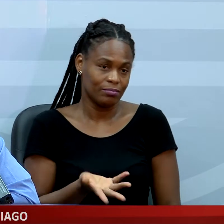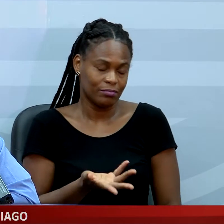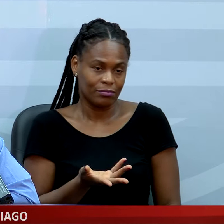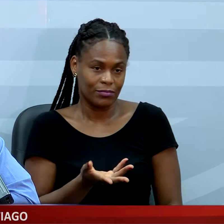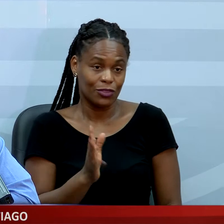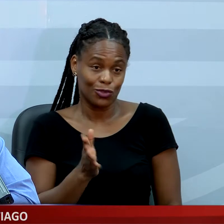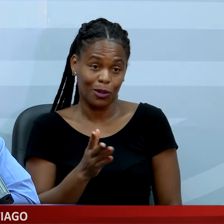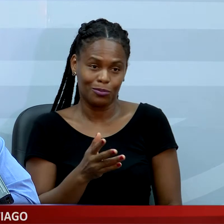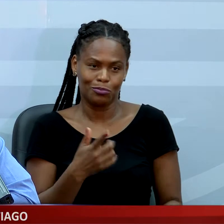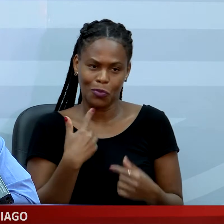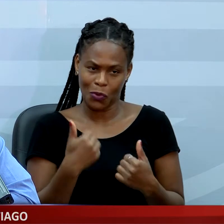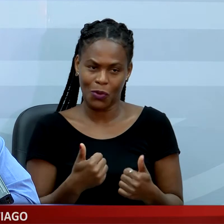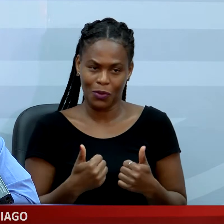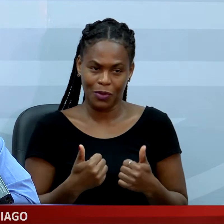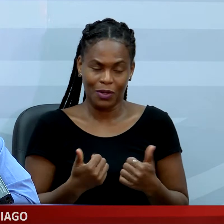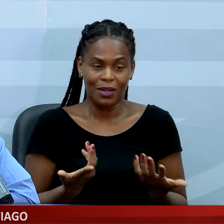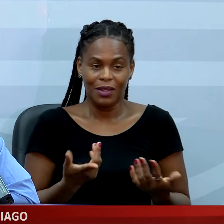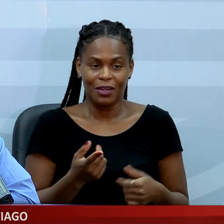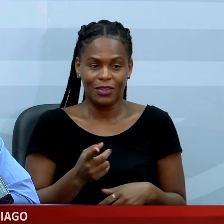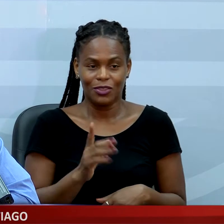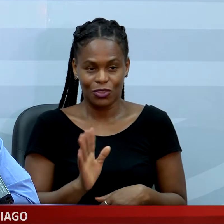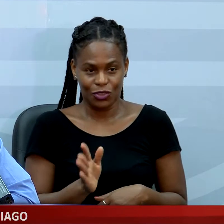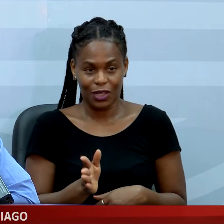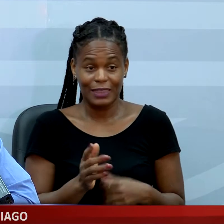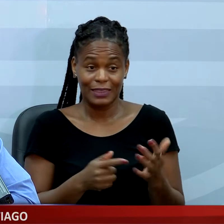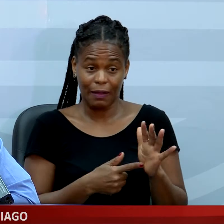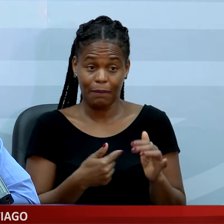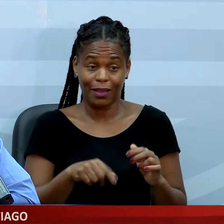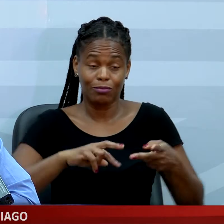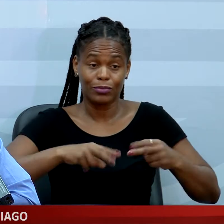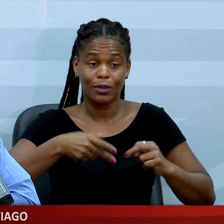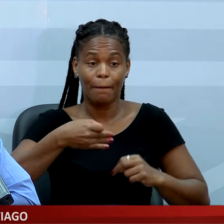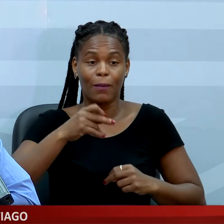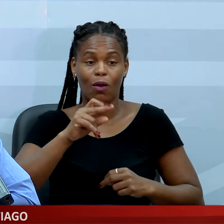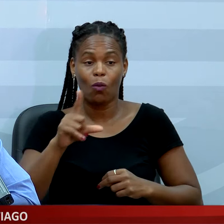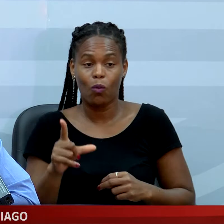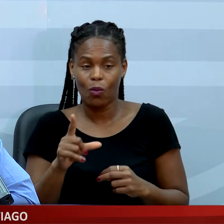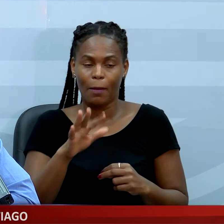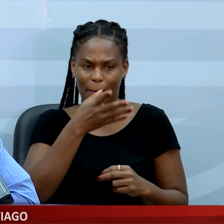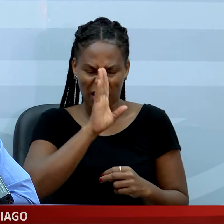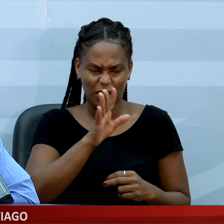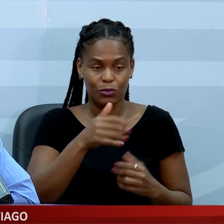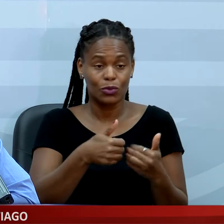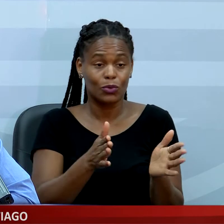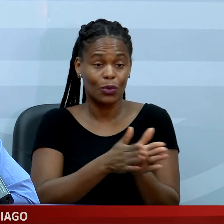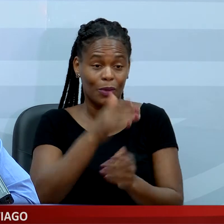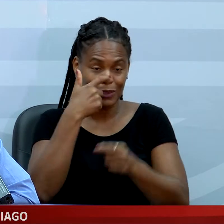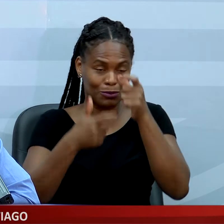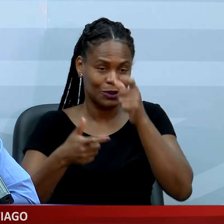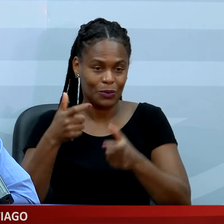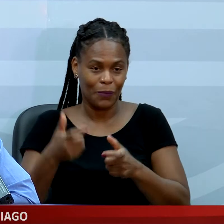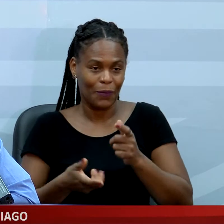é bastante satisfatória. Já temos, por exemplo, no concelho do Paulo, praticamente todas as